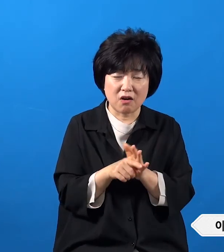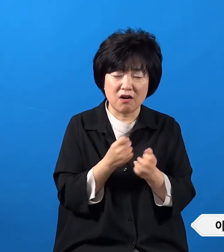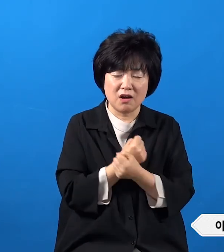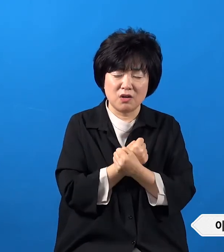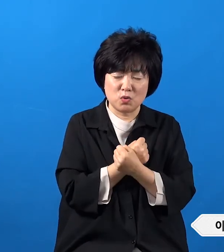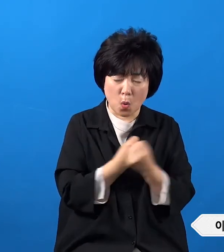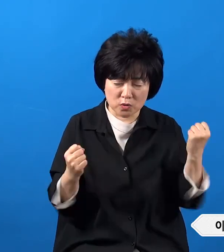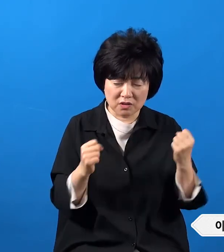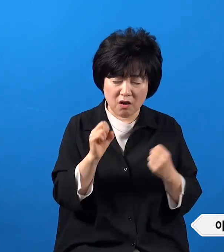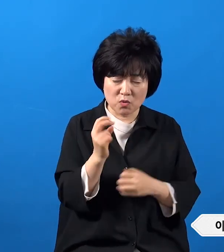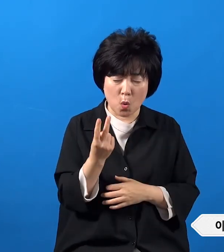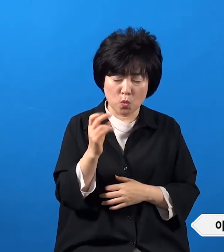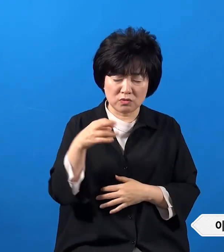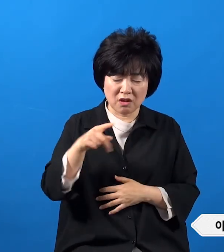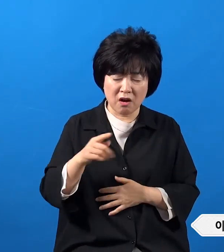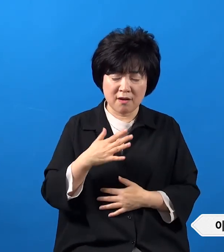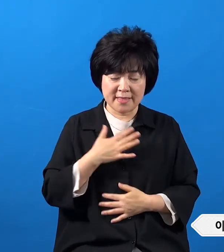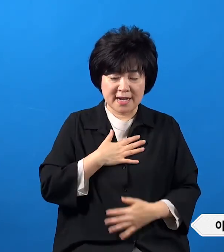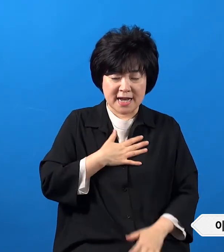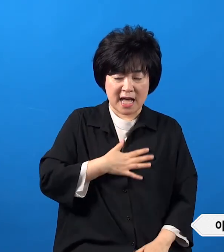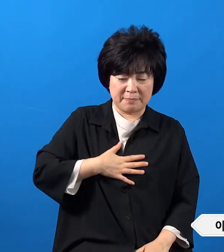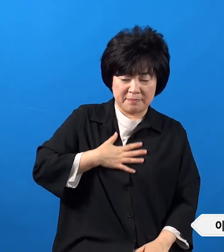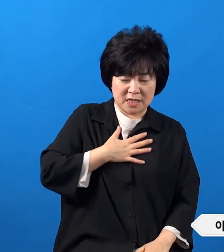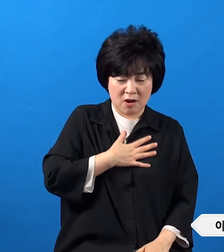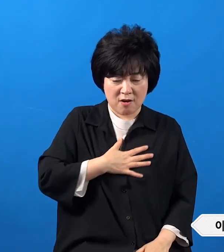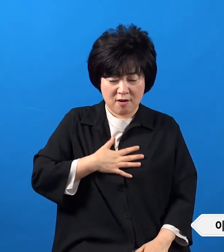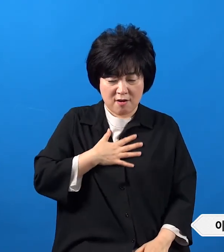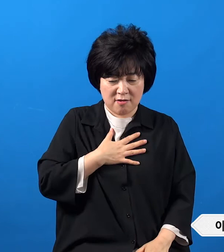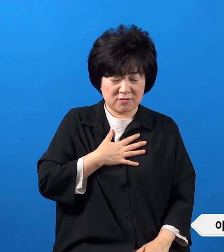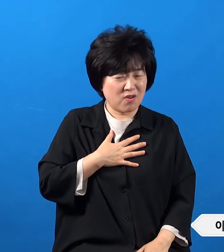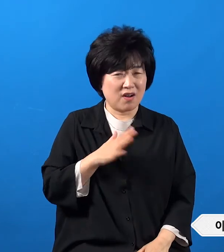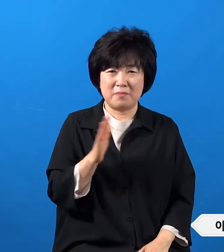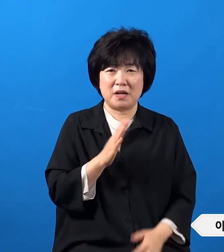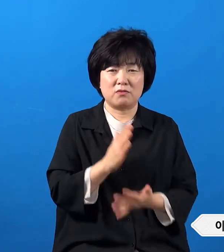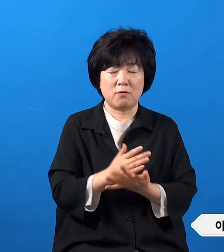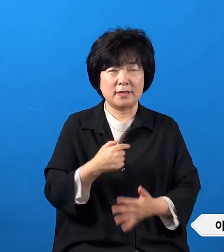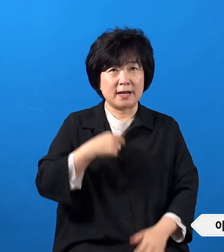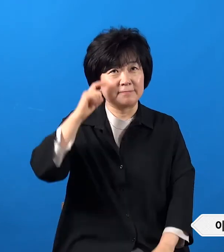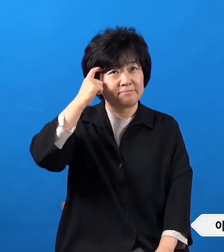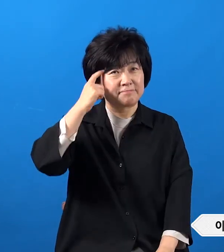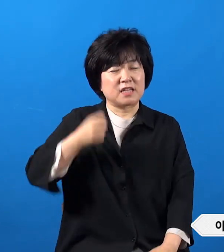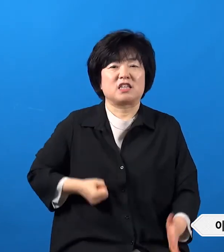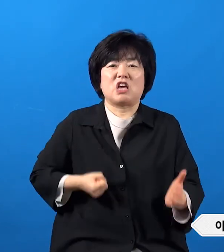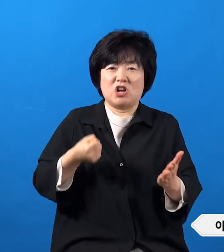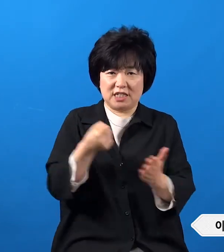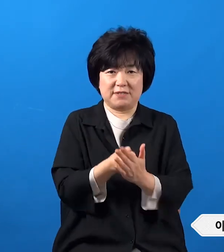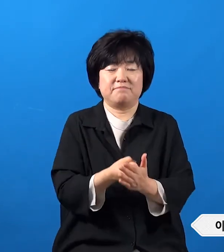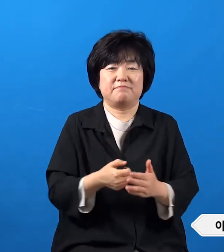주제를 감정적으로 접근하면 안 돼요. 의지적으로 접근할 필요가 있습니다.